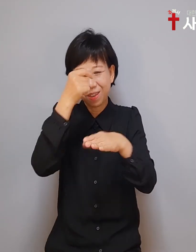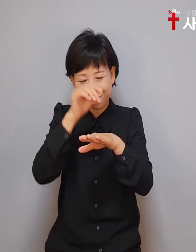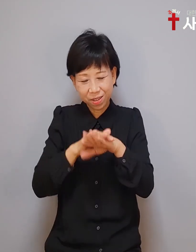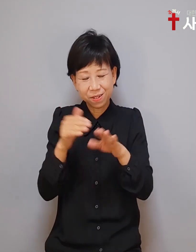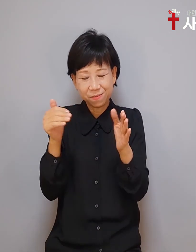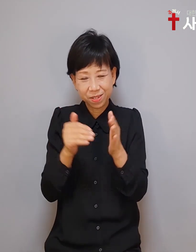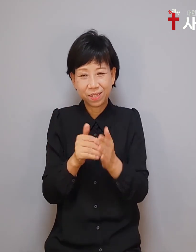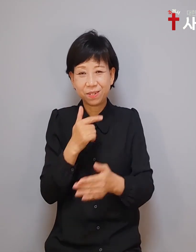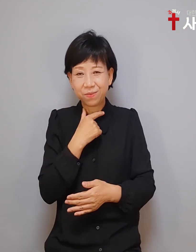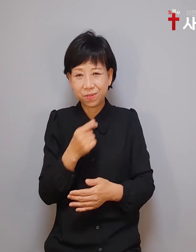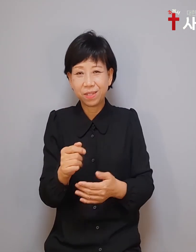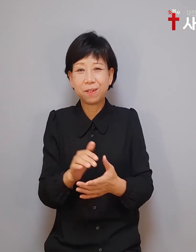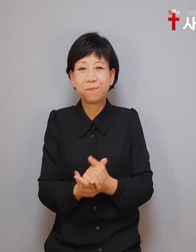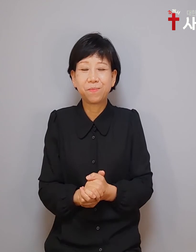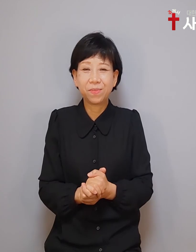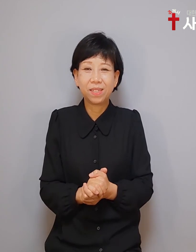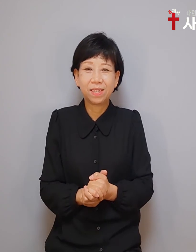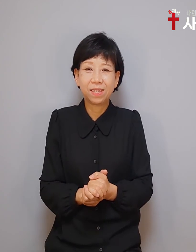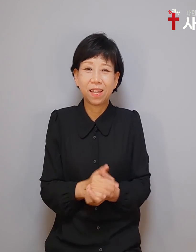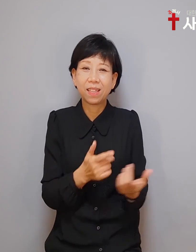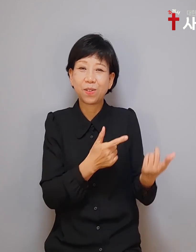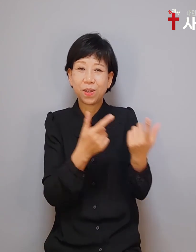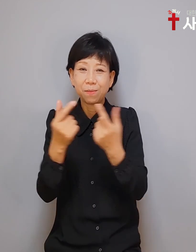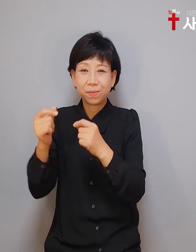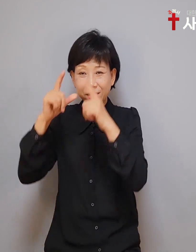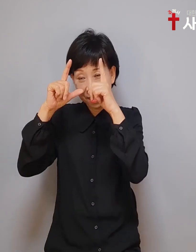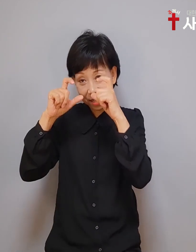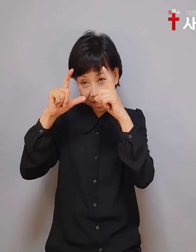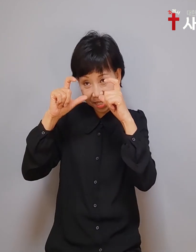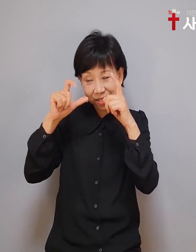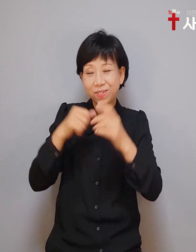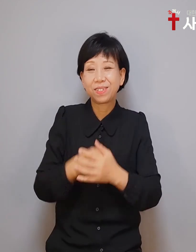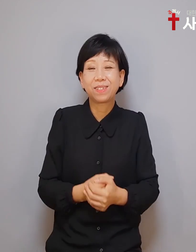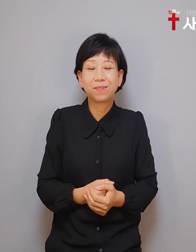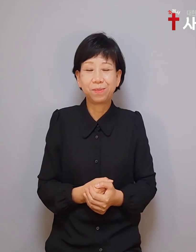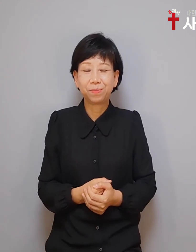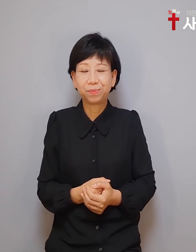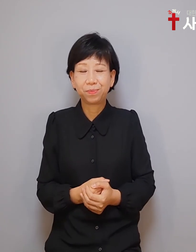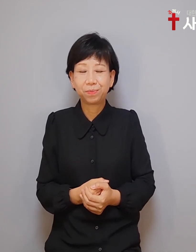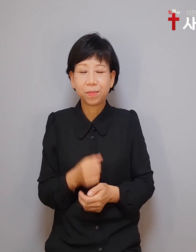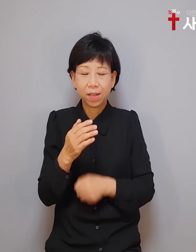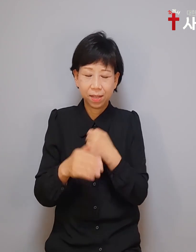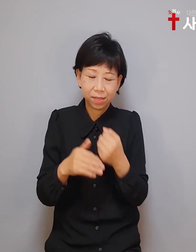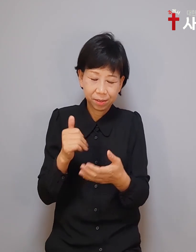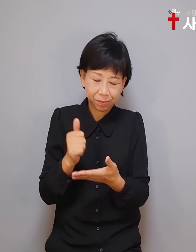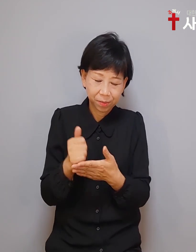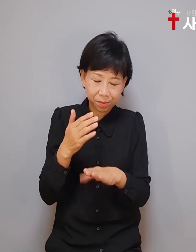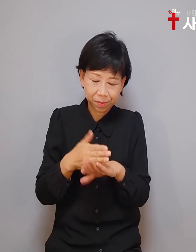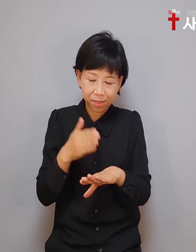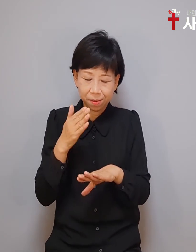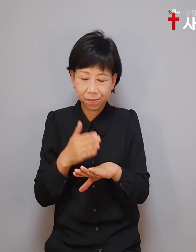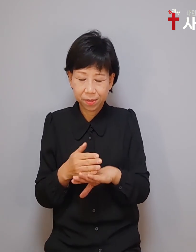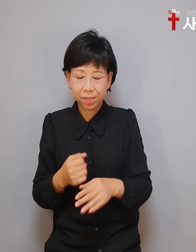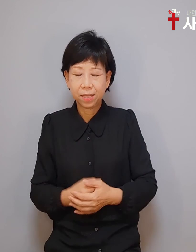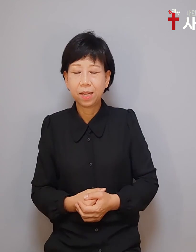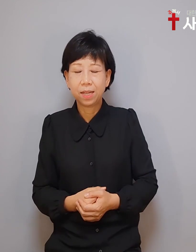마치도록 하겠습니다. 끝나고 또 우리 같이들 사진 찍으시고 가시면 되겠습니다. 하나님